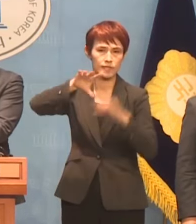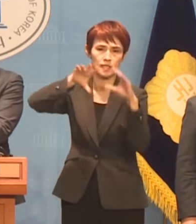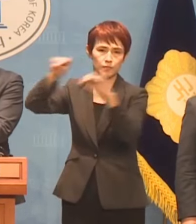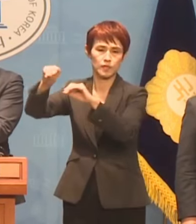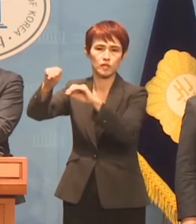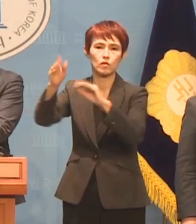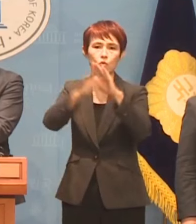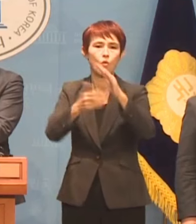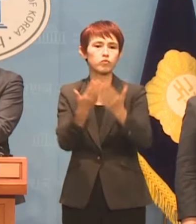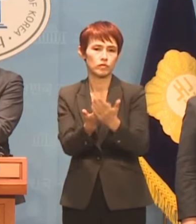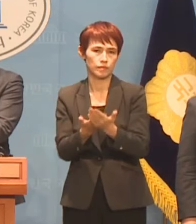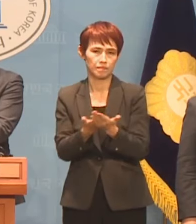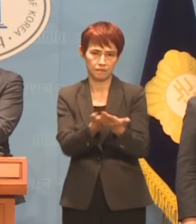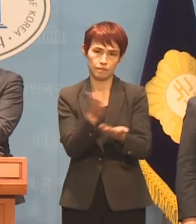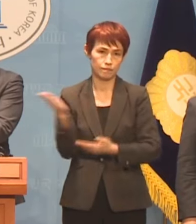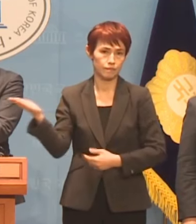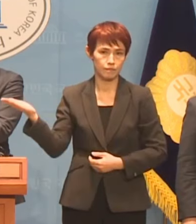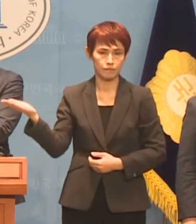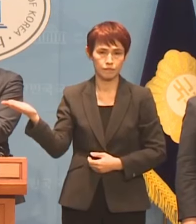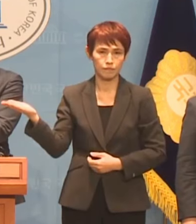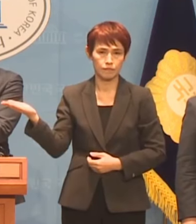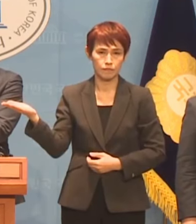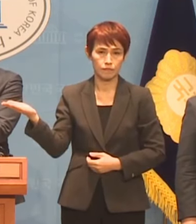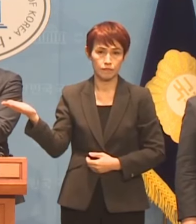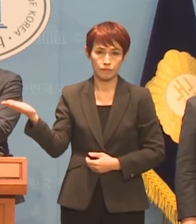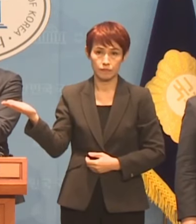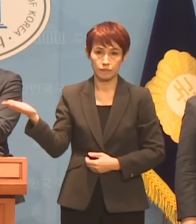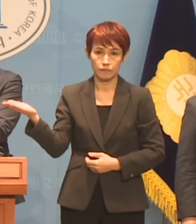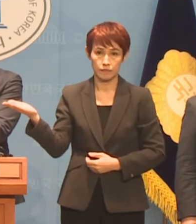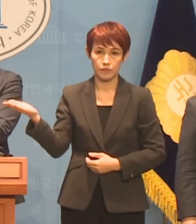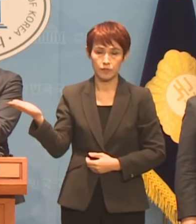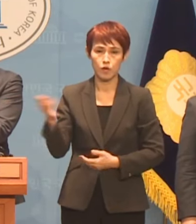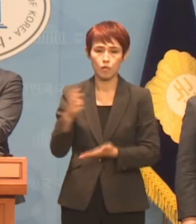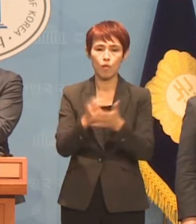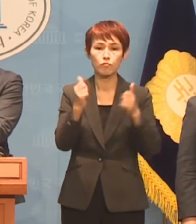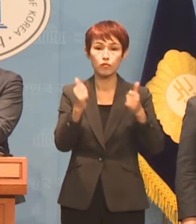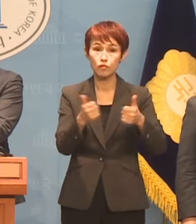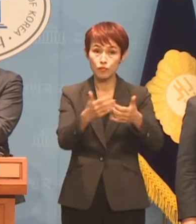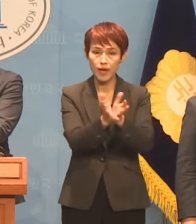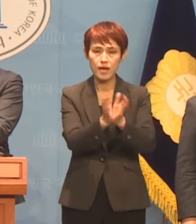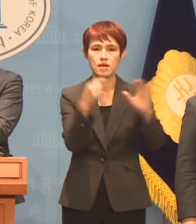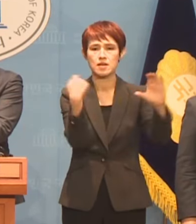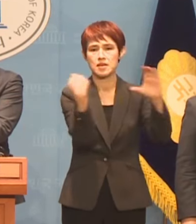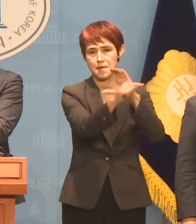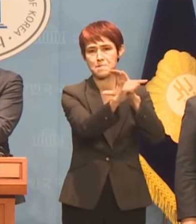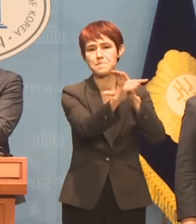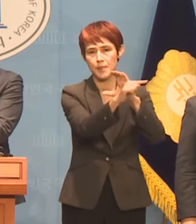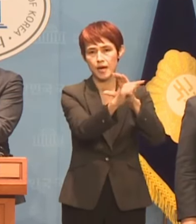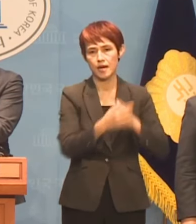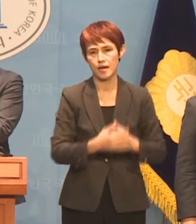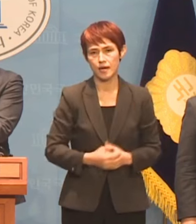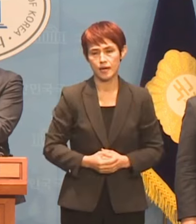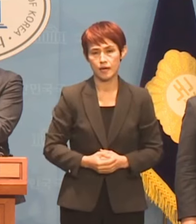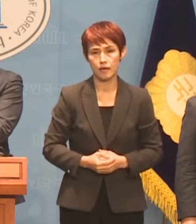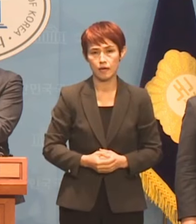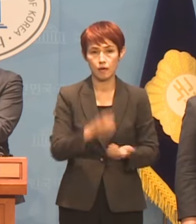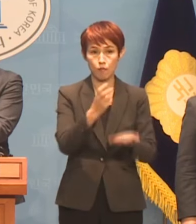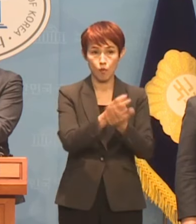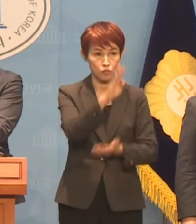요청 공문입니다. 이 요청 공문은 예, 법무부에 이메일로 보내셨고